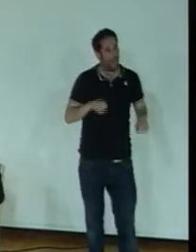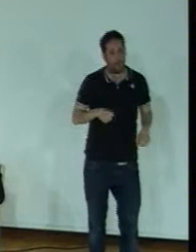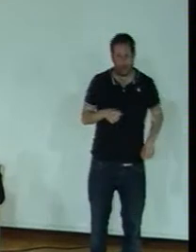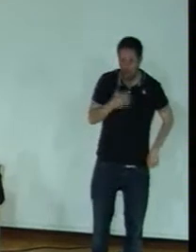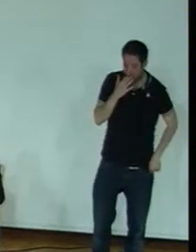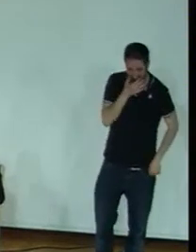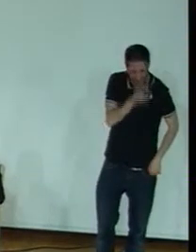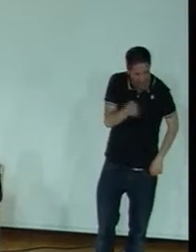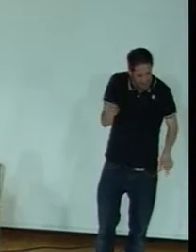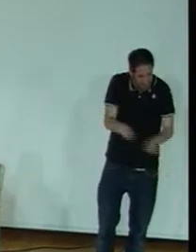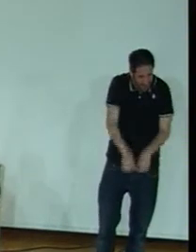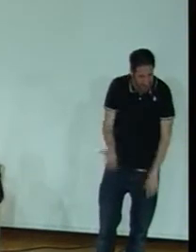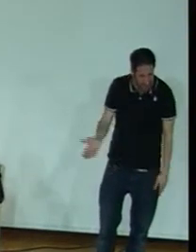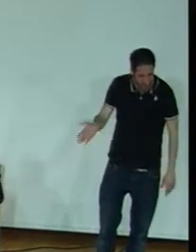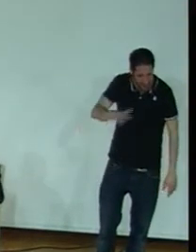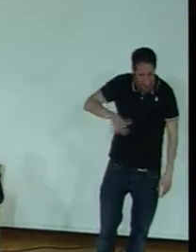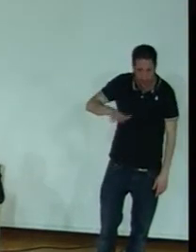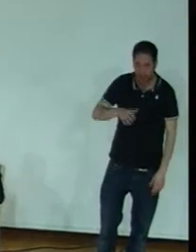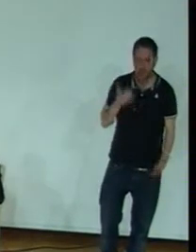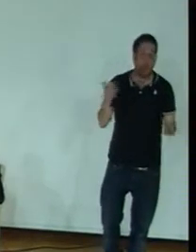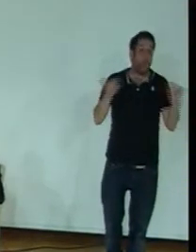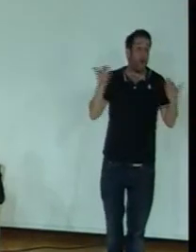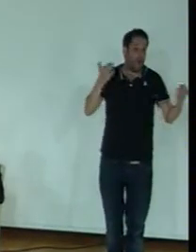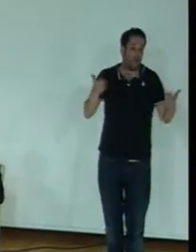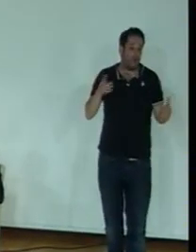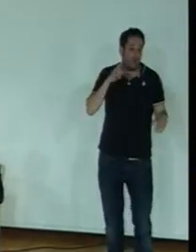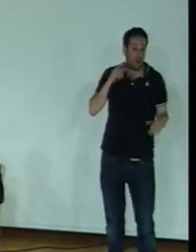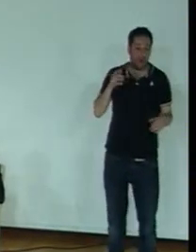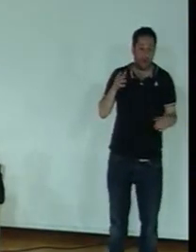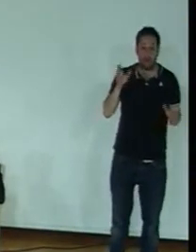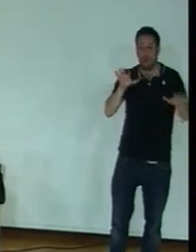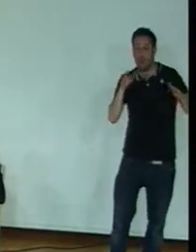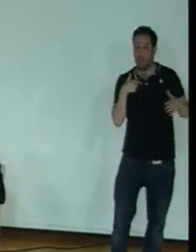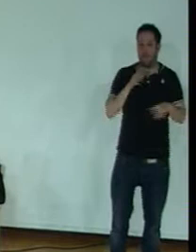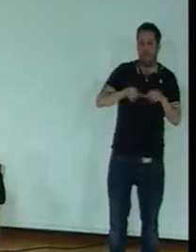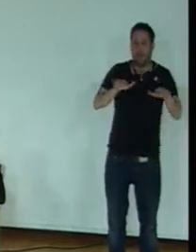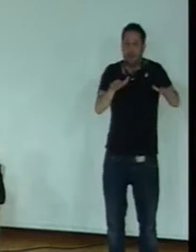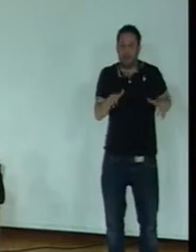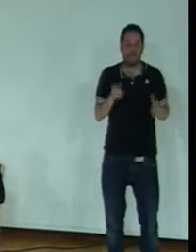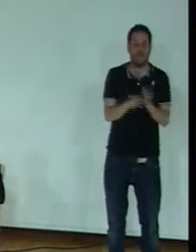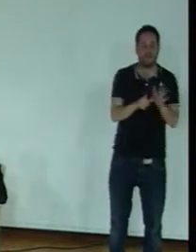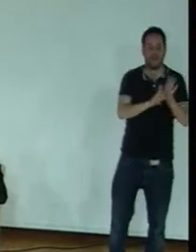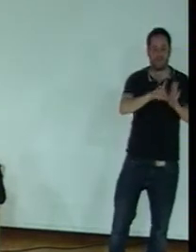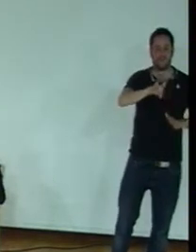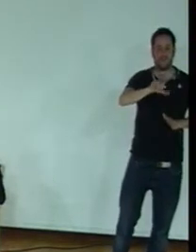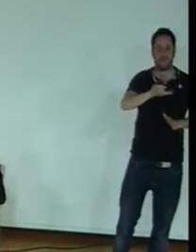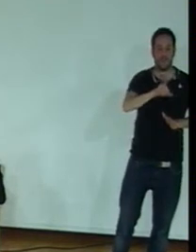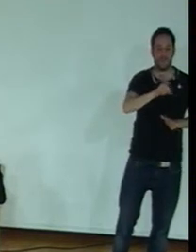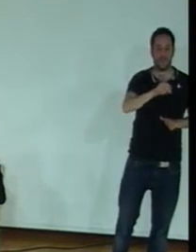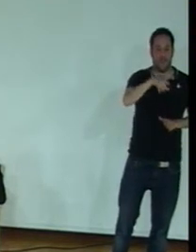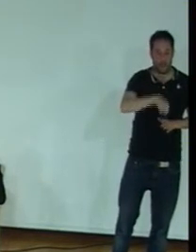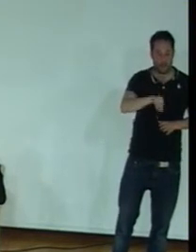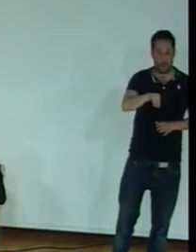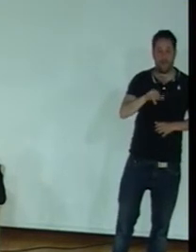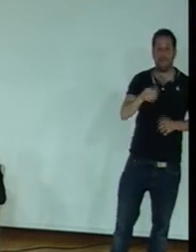les mêmes naïvetés qu'on retrouvait. Je fais des comparaisons parce qu'on retrouve les mêmes à peu près. Sur la DOPI, on nous disait, mais vous en faites pas, on va lancer